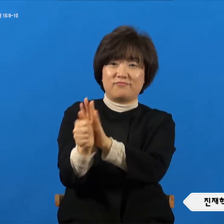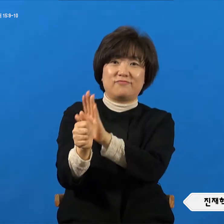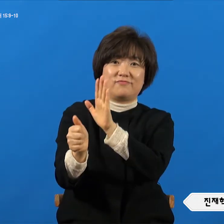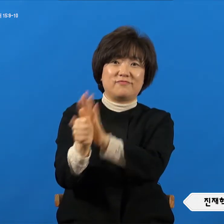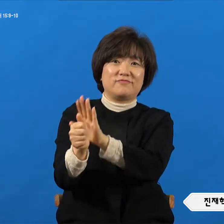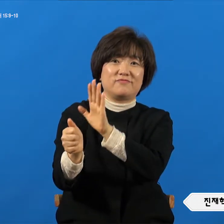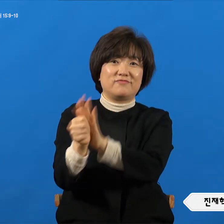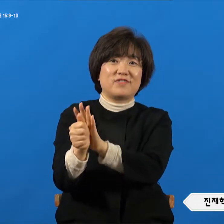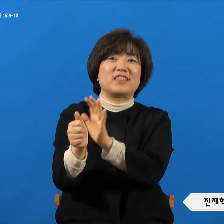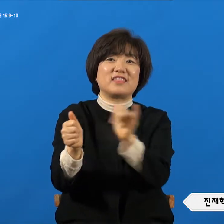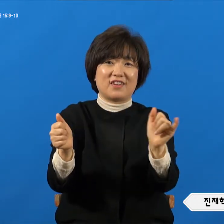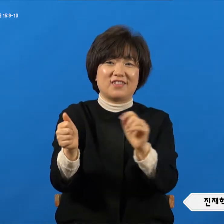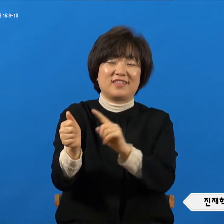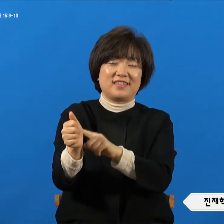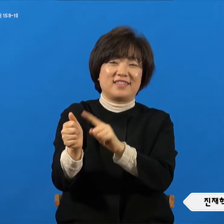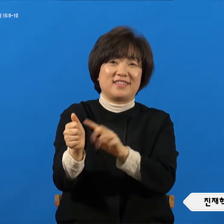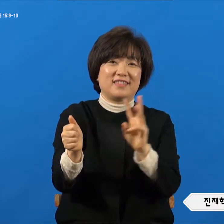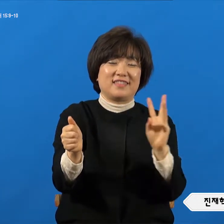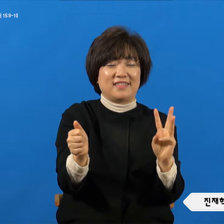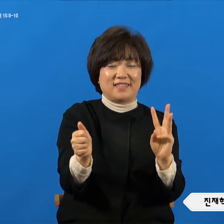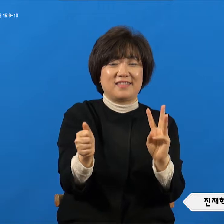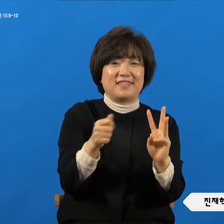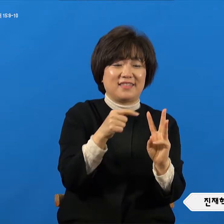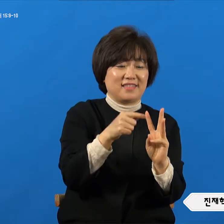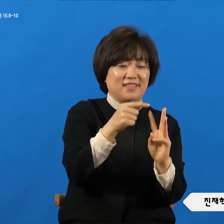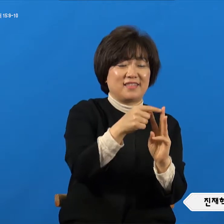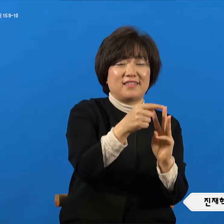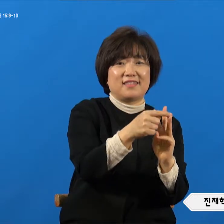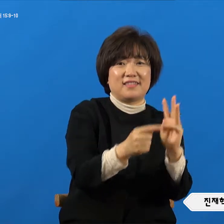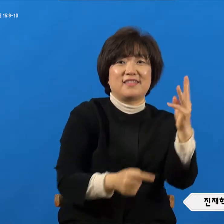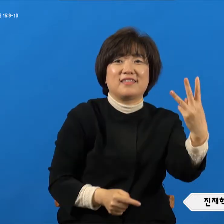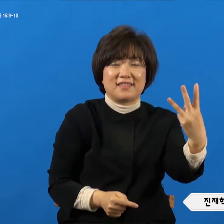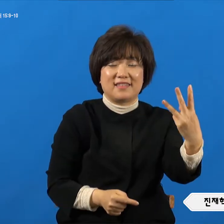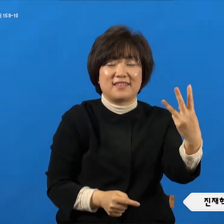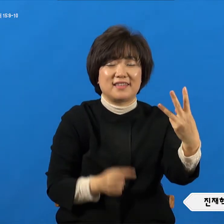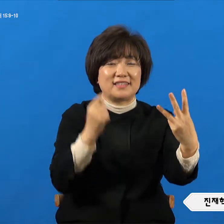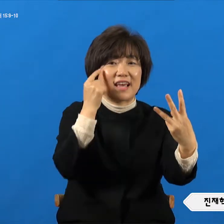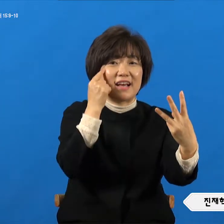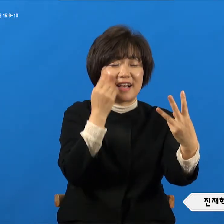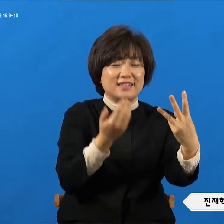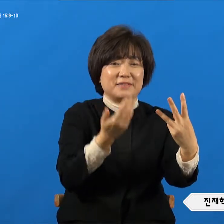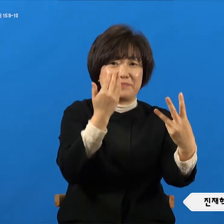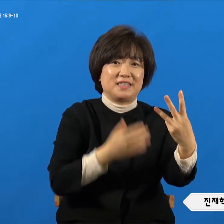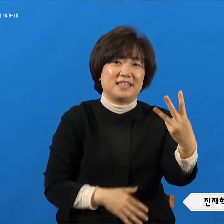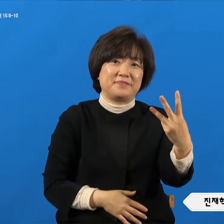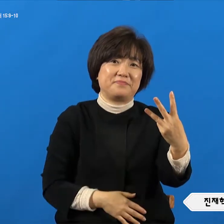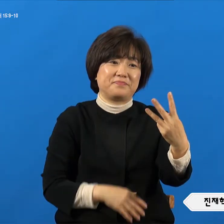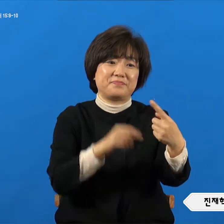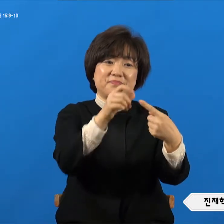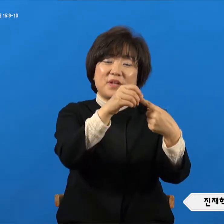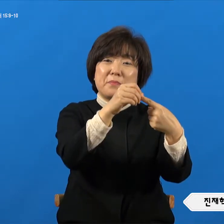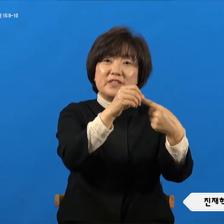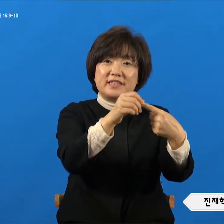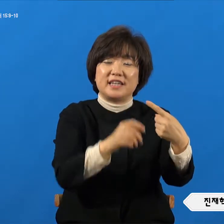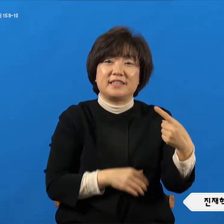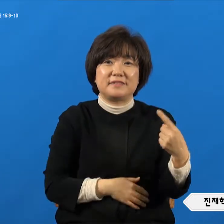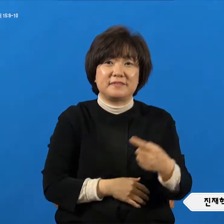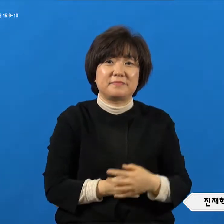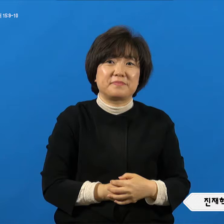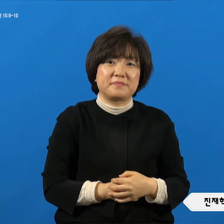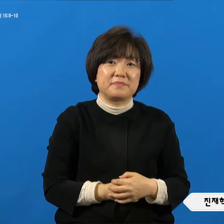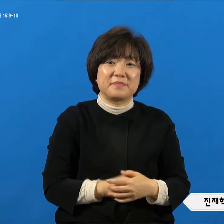되었던 세움의 축복을 경험했던 사람들을 생각나게 합니다. 첫